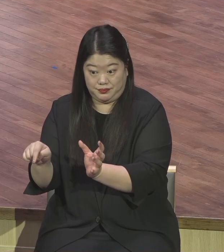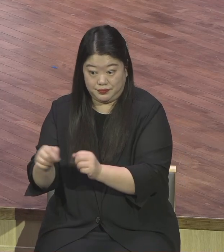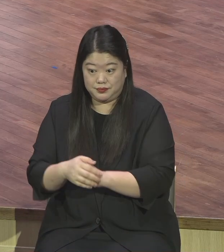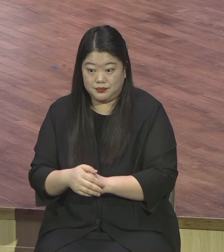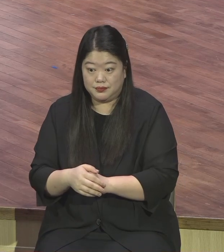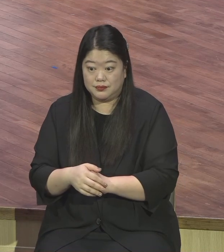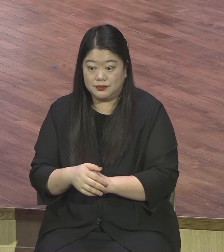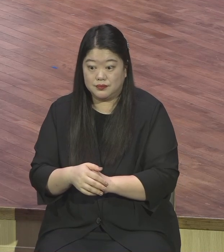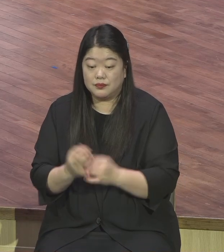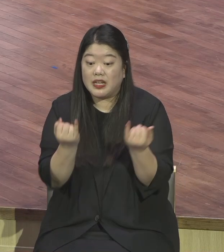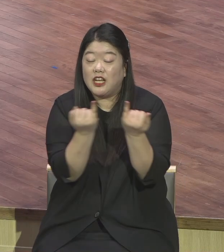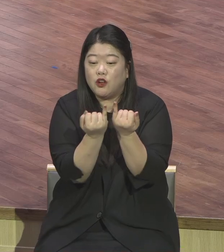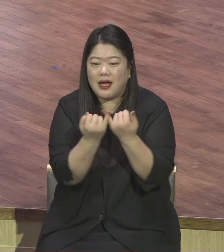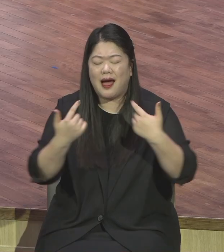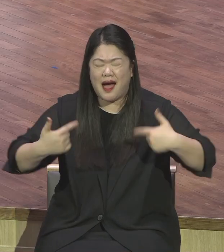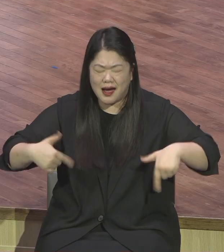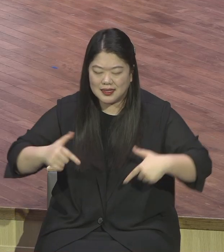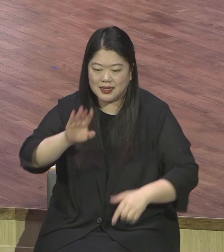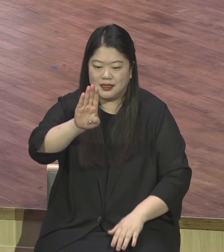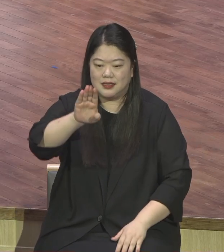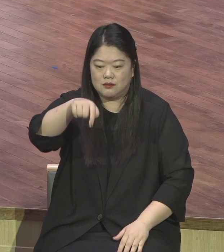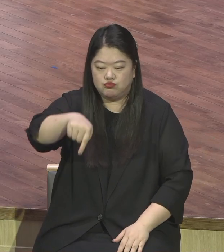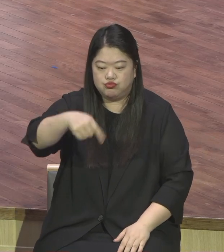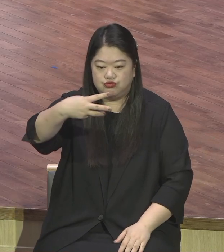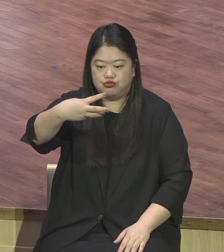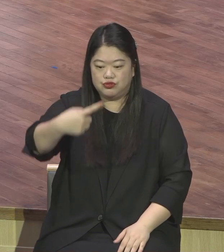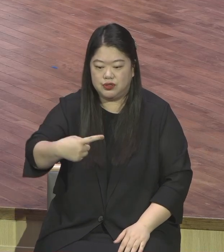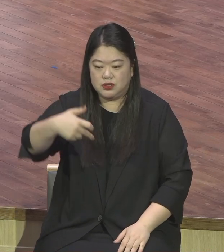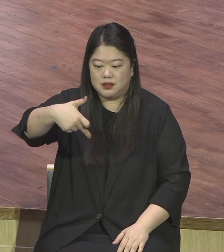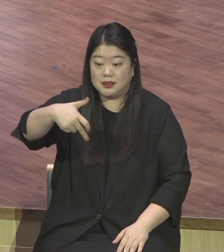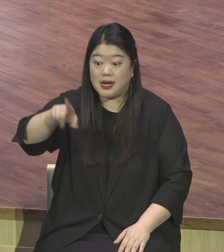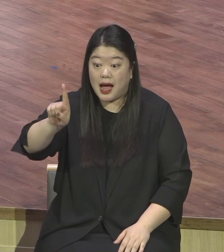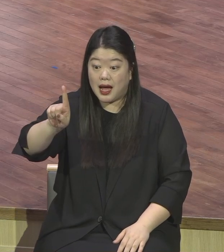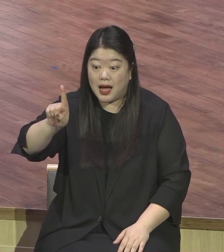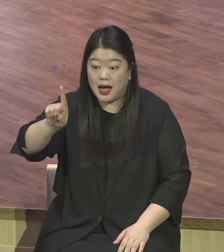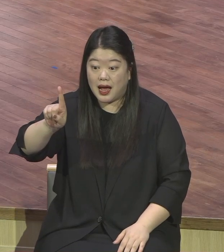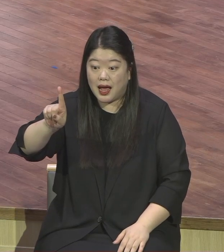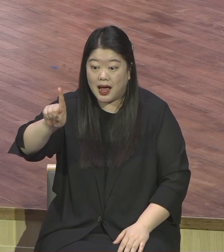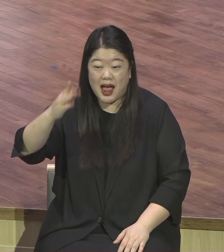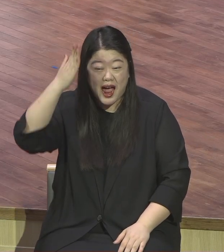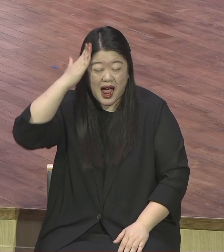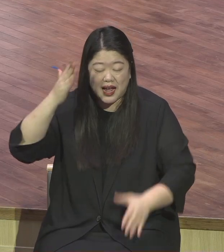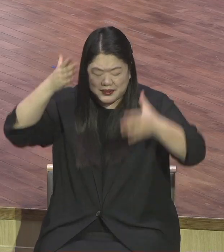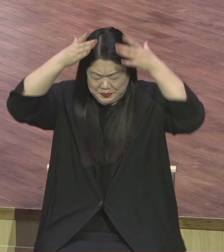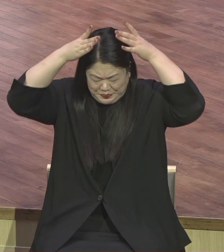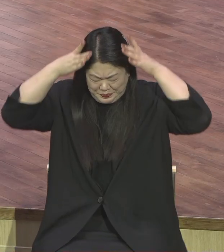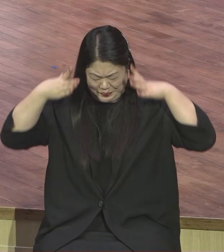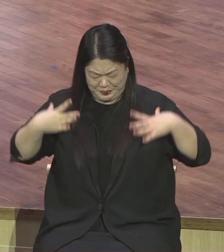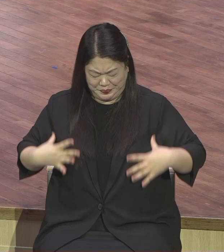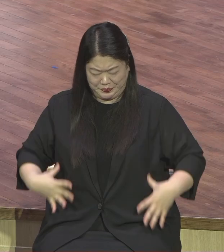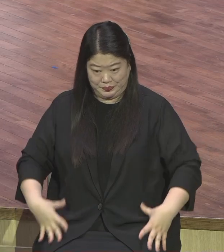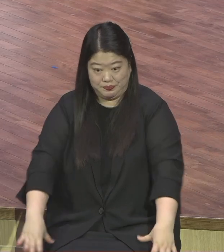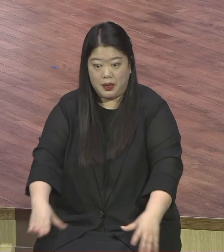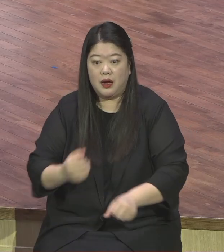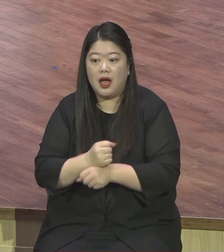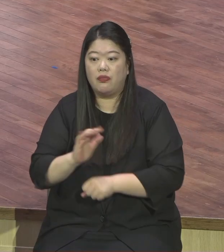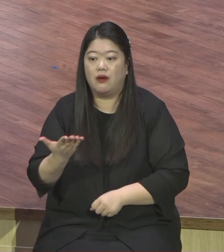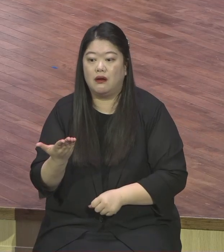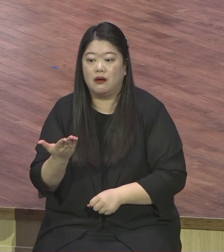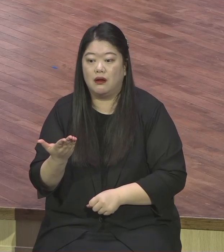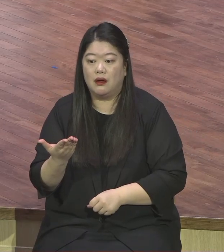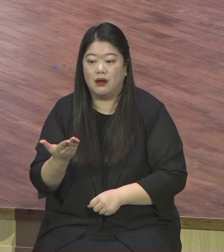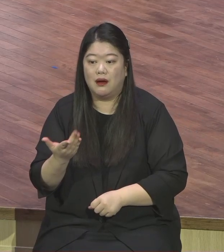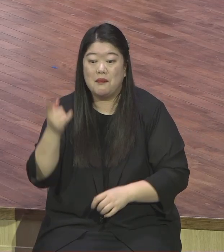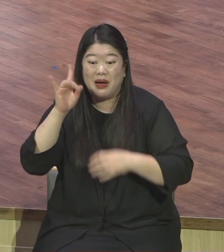온몸에 부르카를 딱 가리대. 부르카를 사용하지 않았다고 매로 치고 총을 쏴